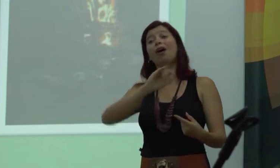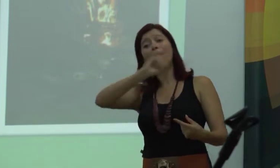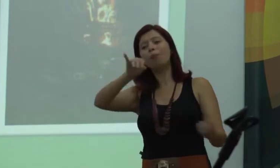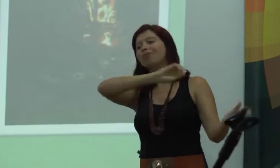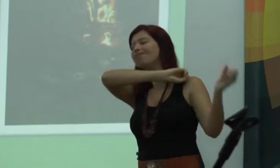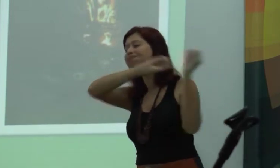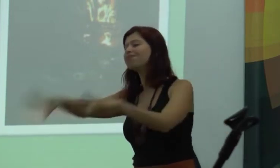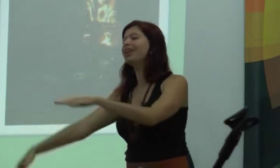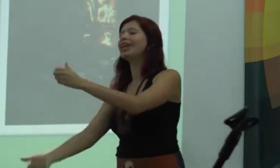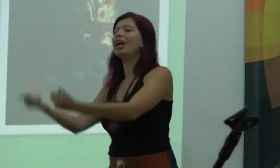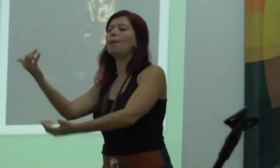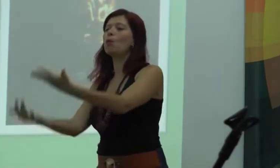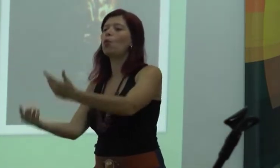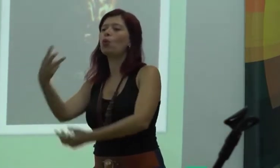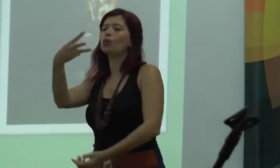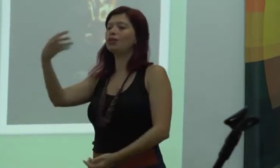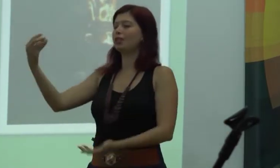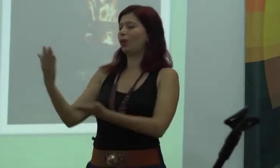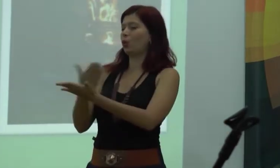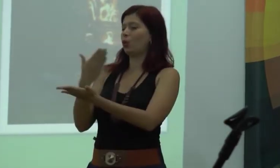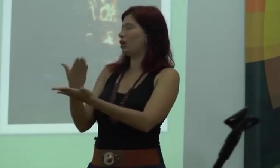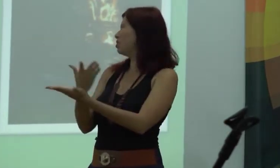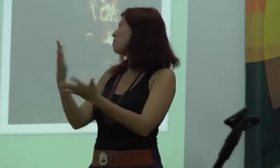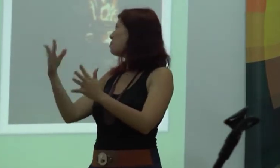esses princípios que estavam sendo